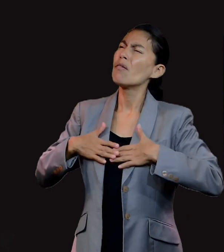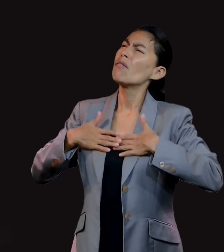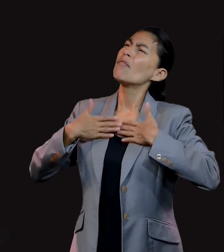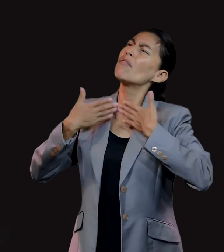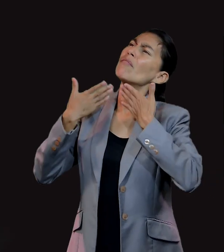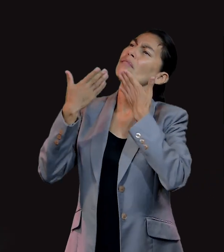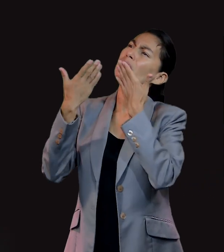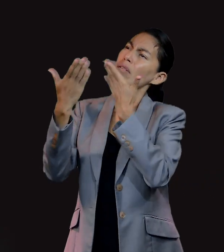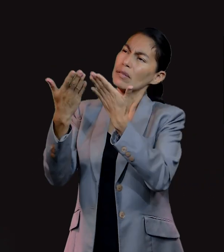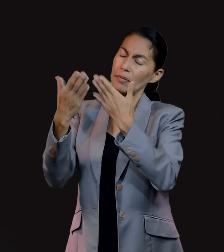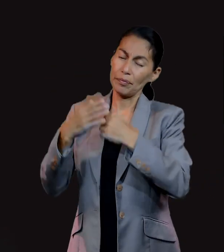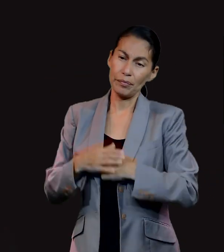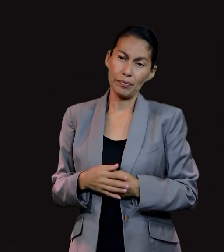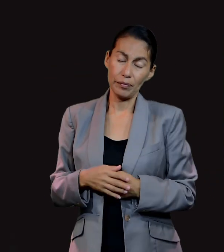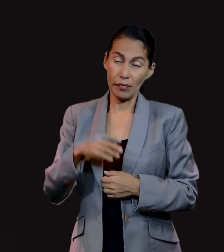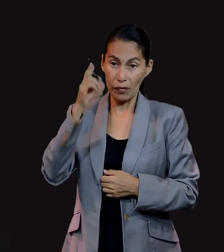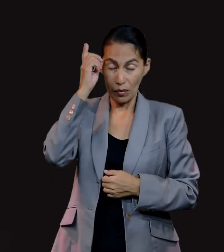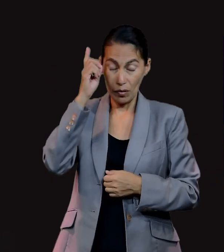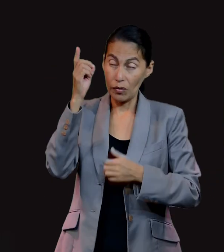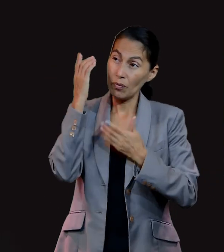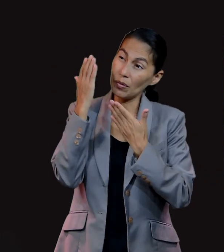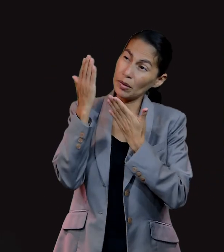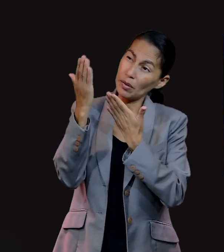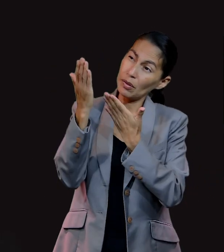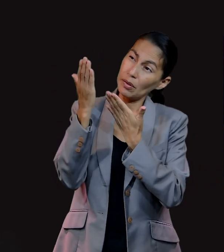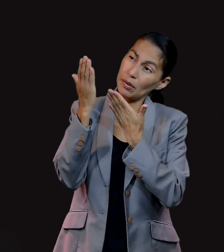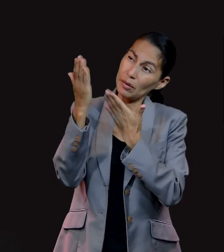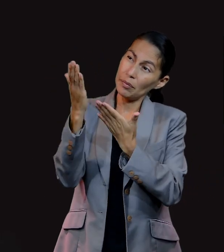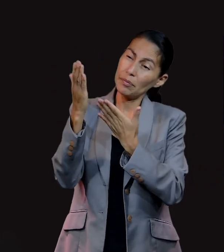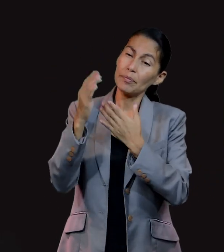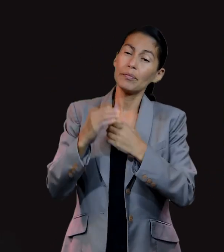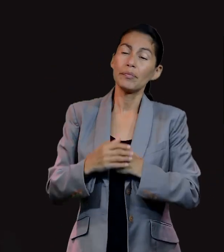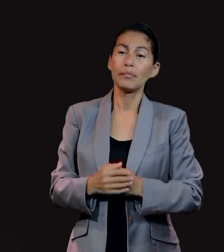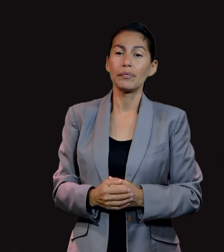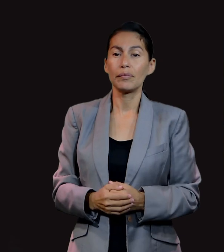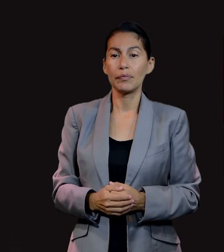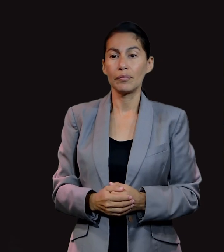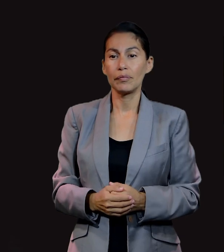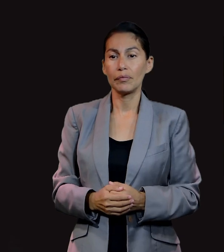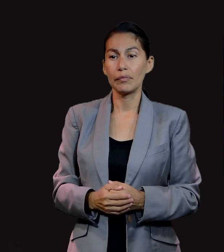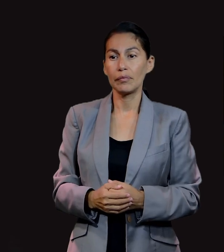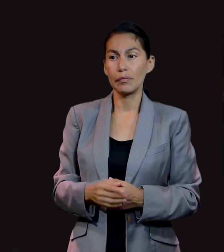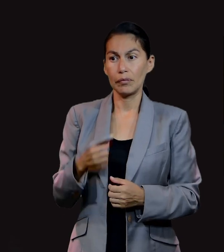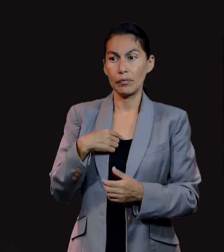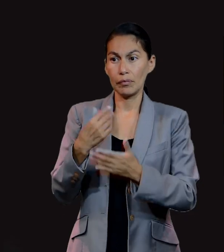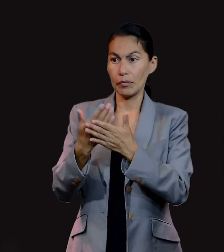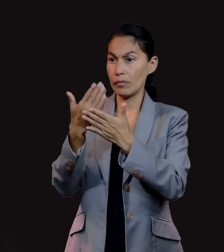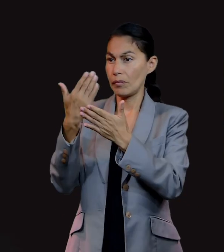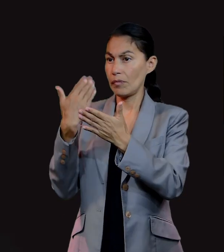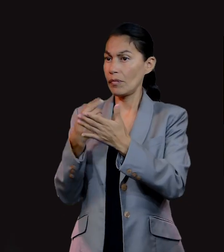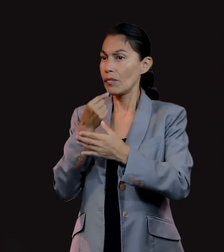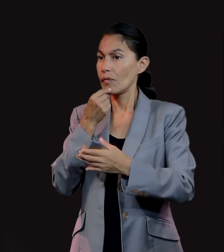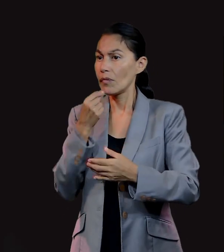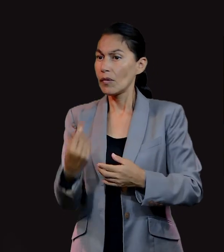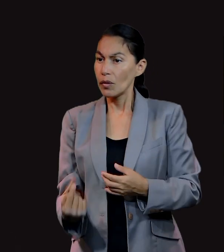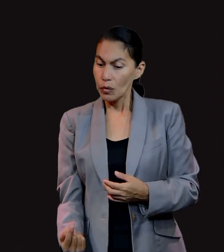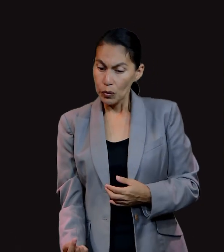esa enseñanza de confiar en Dios, de pedir a Dios. Y desde